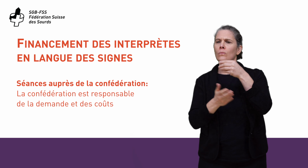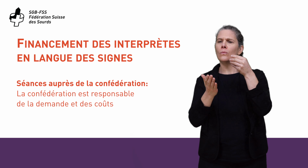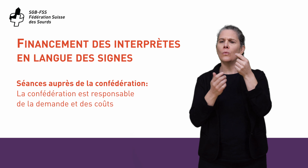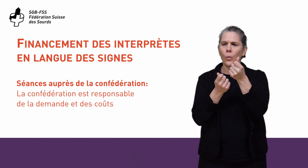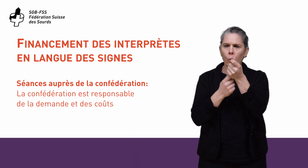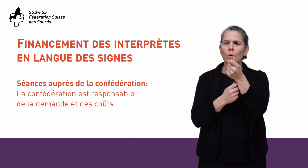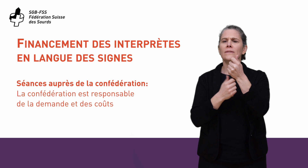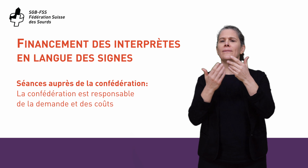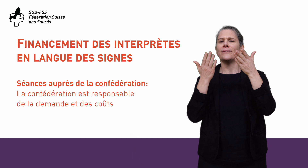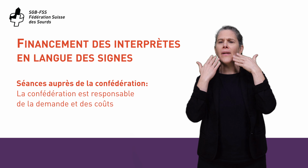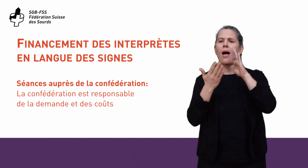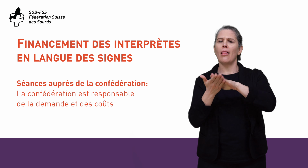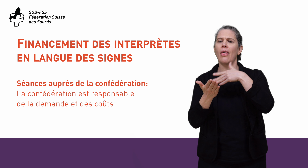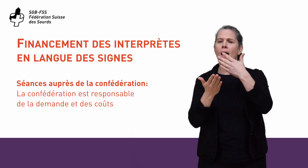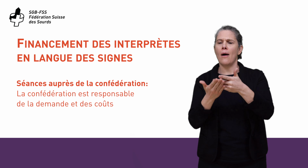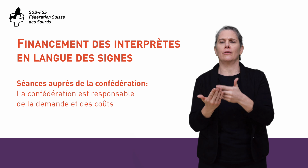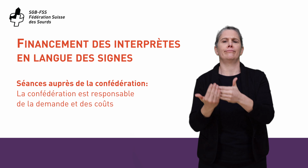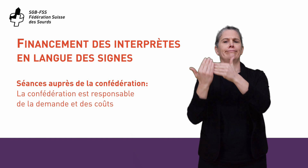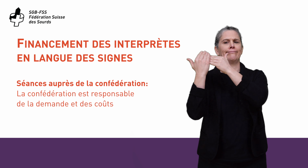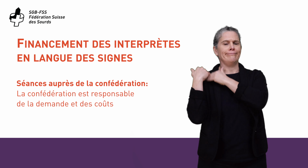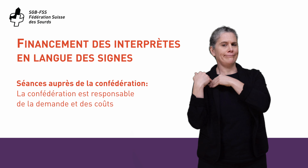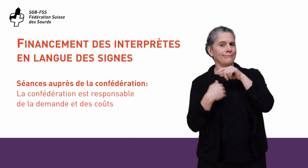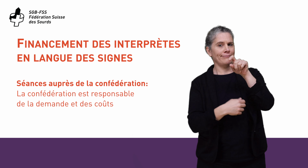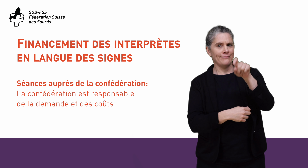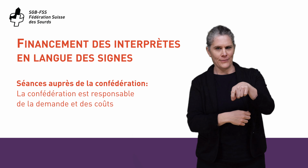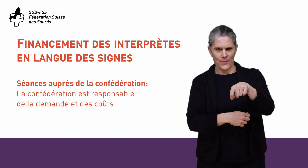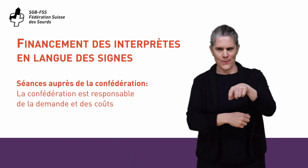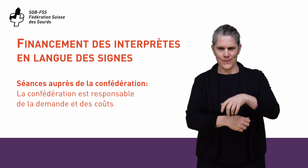donc prendre en charge les coûts des interprètes en langue des signes.